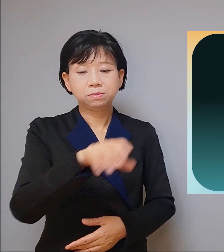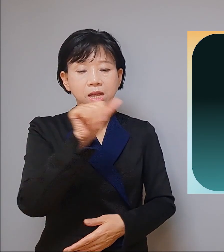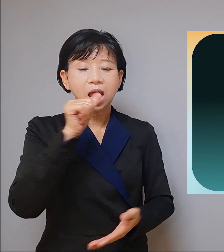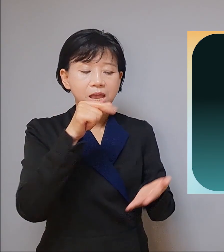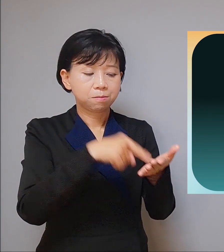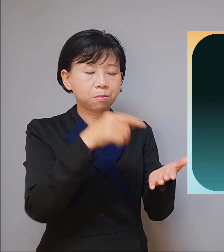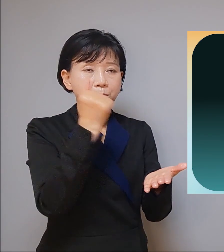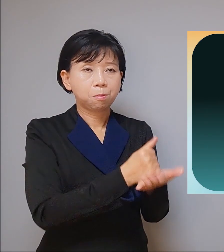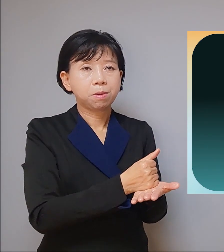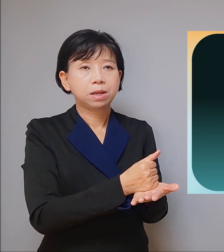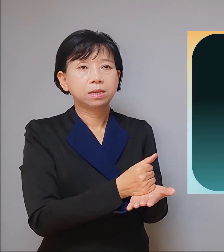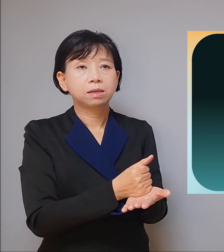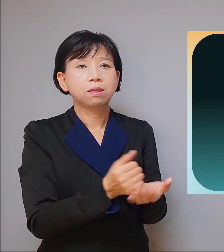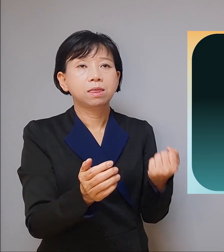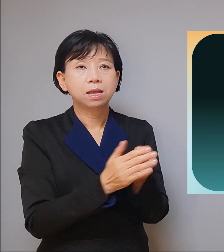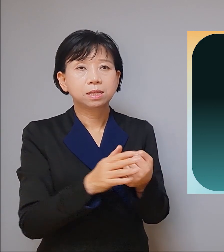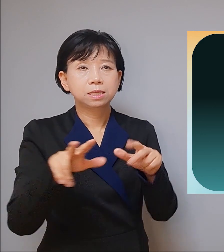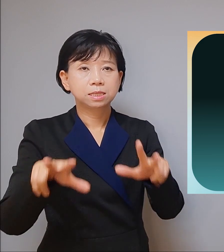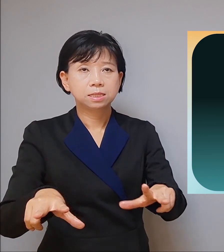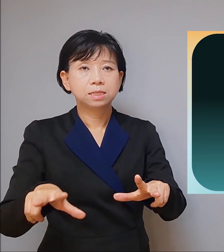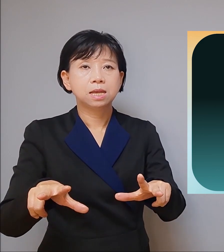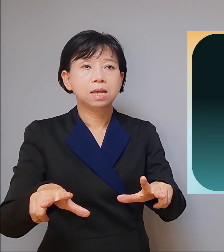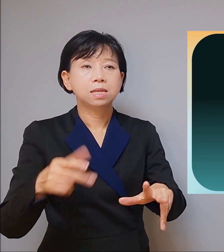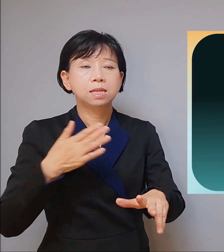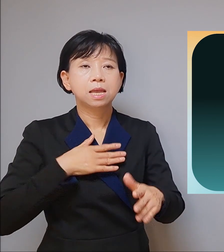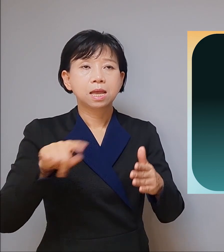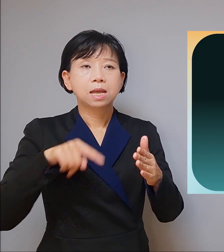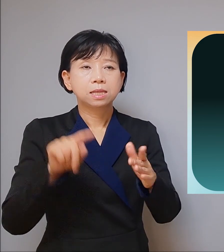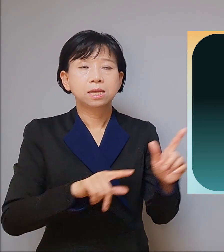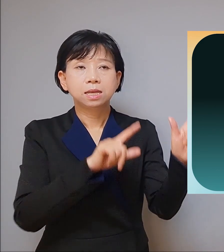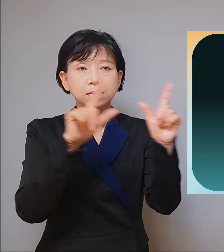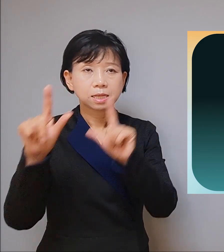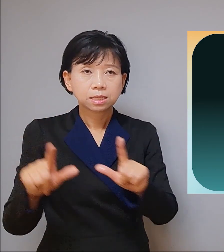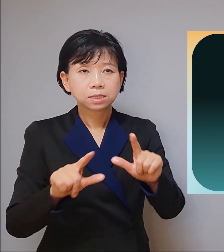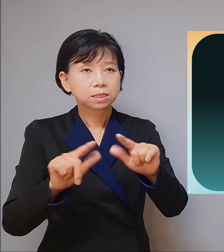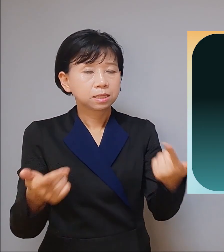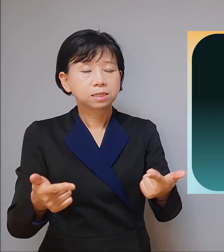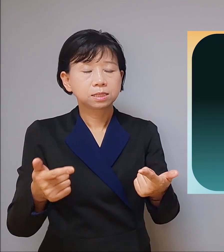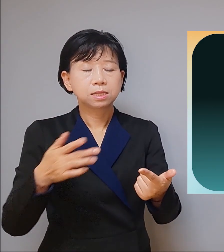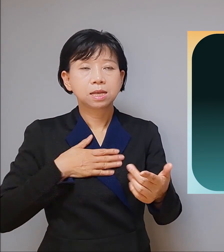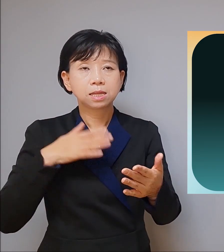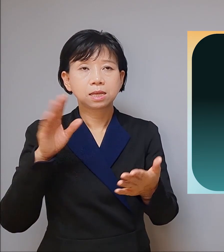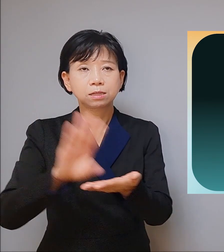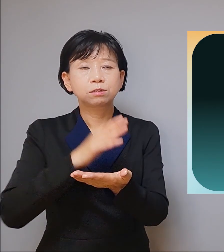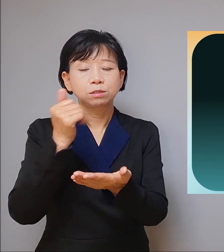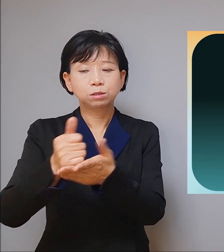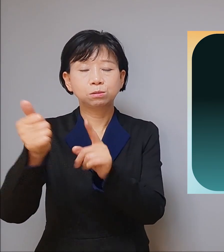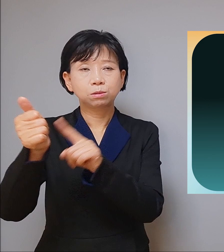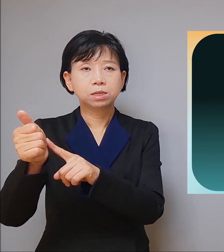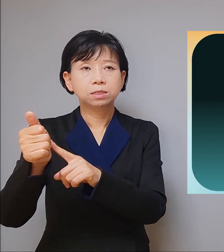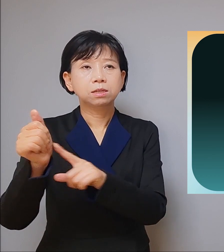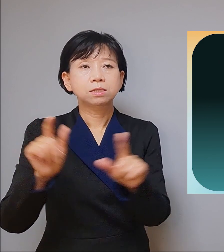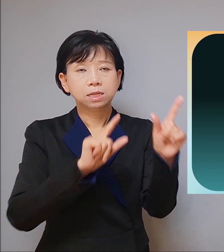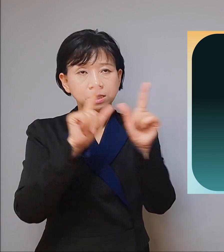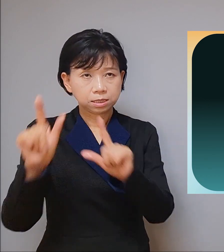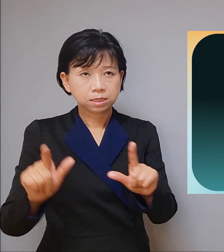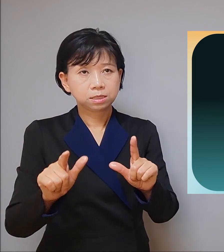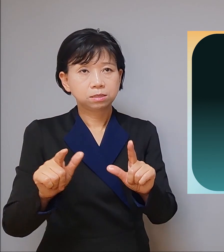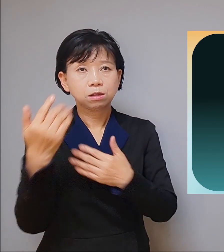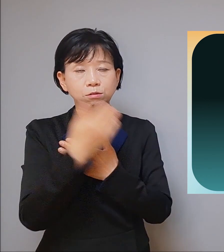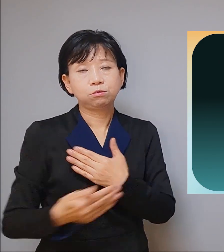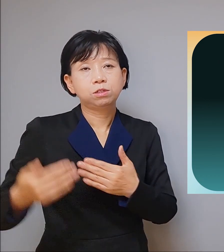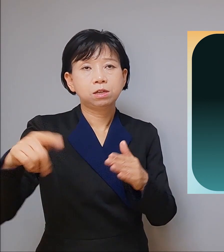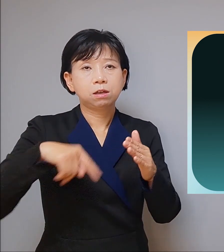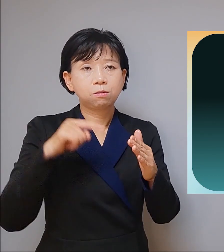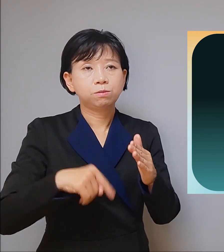내가 사는 것이 아니요 오직 내 안에 그리스도께서 사시는 것이라. 이제 내가 육체 가운데 사는